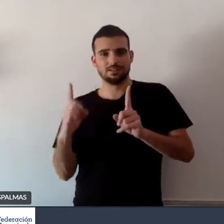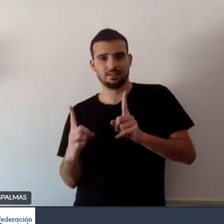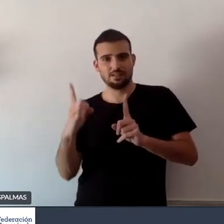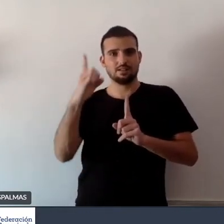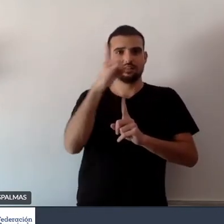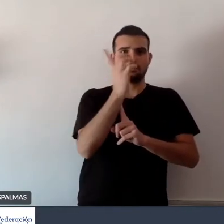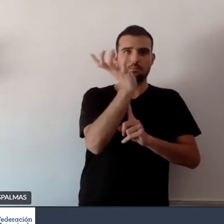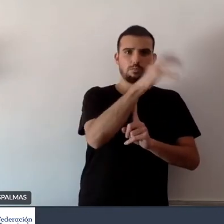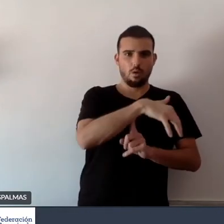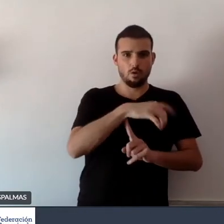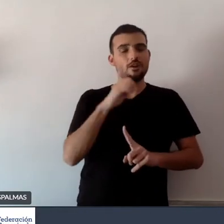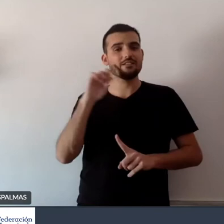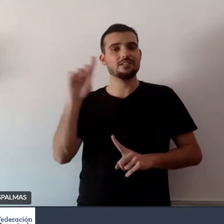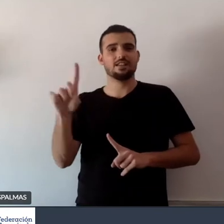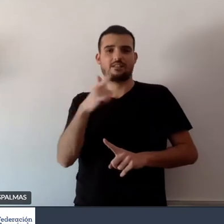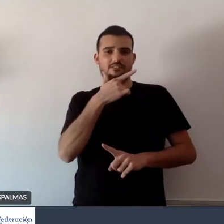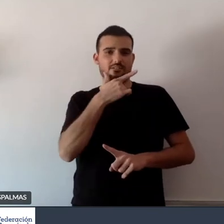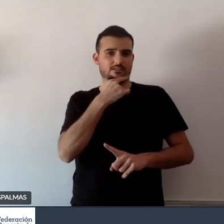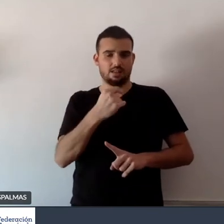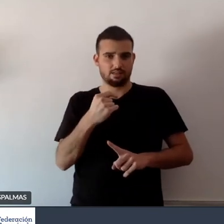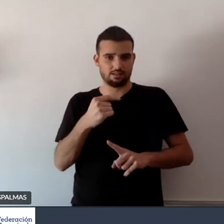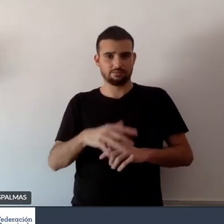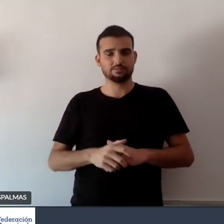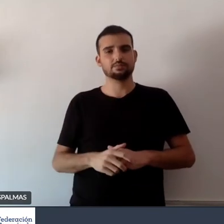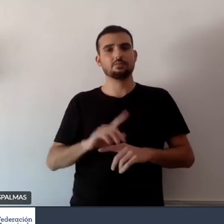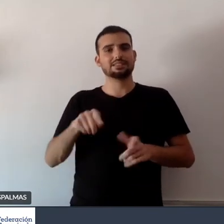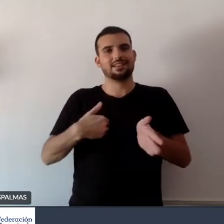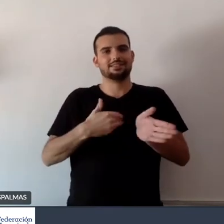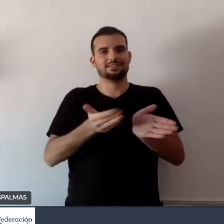alto y tirador en esquina.